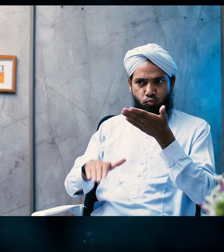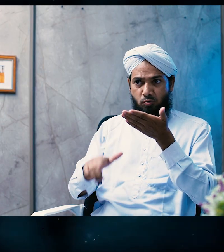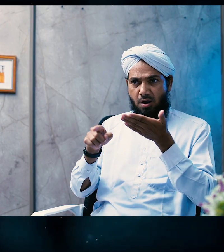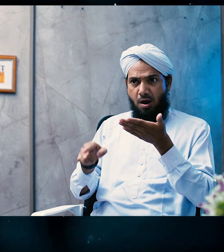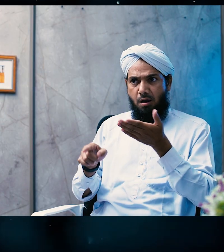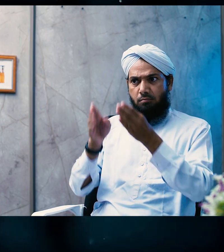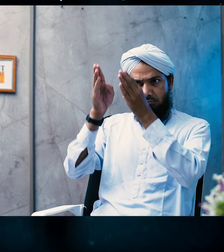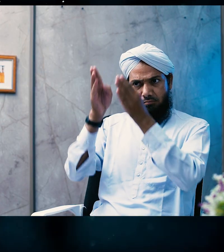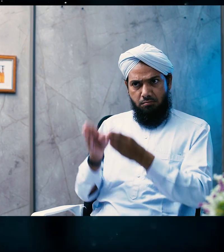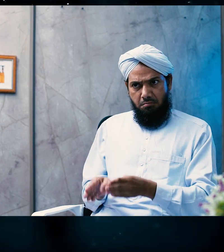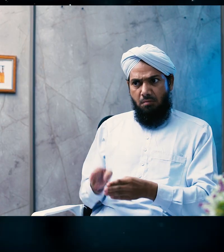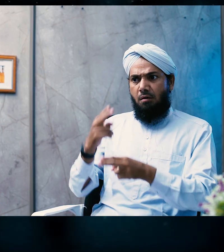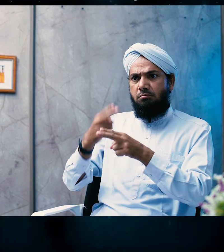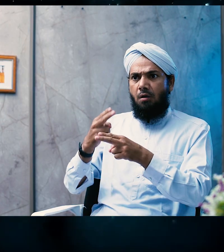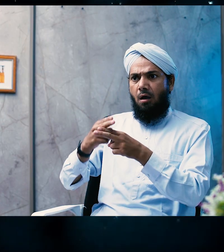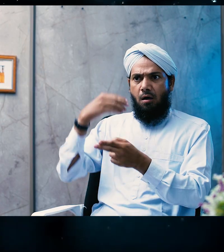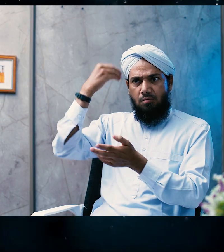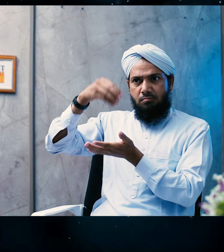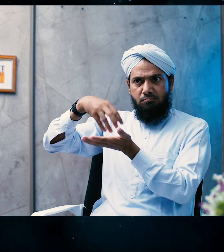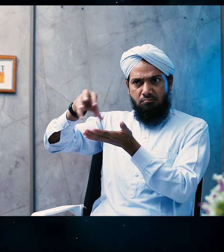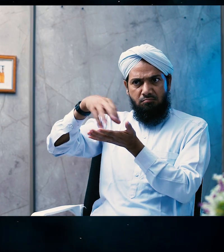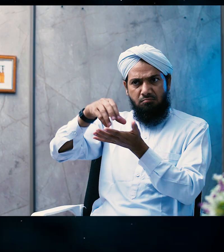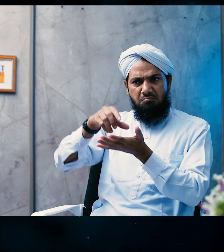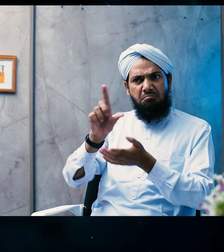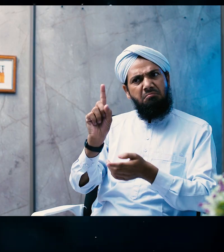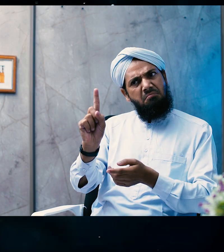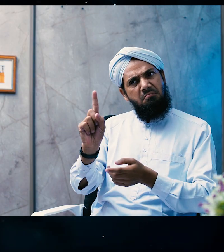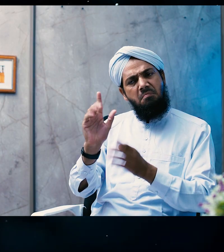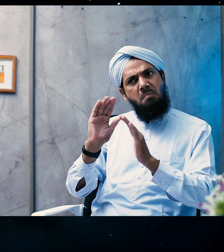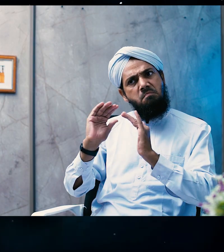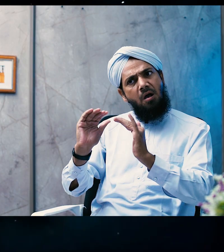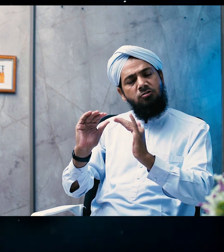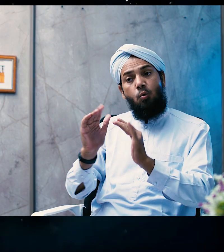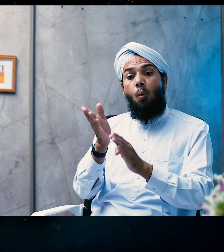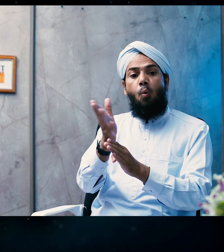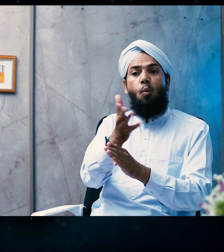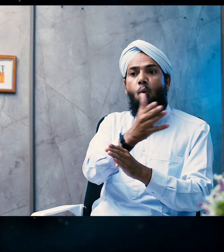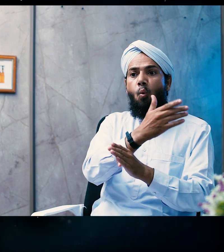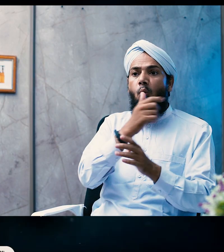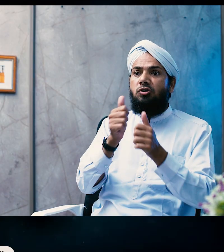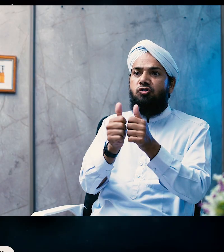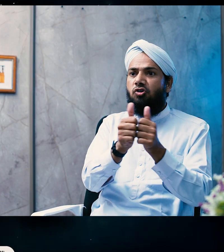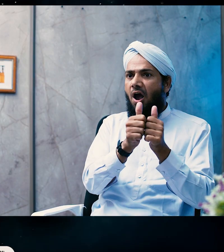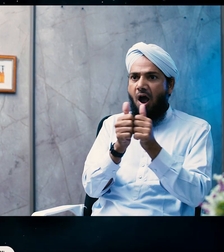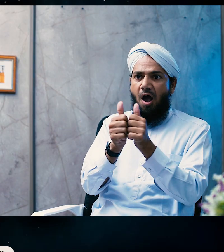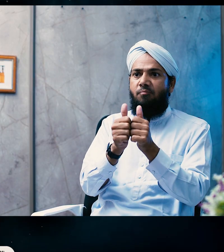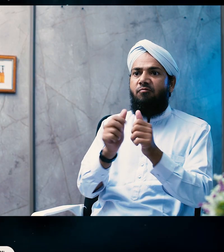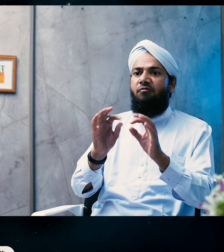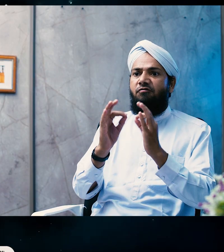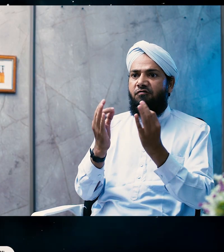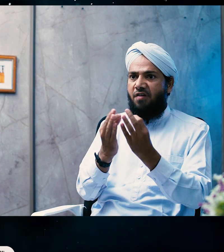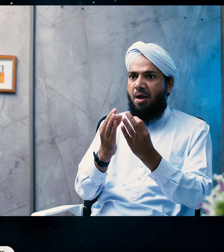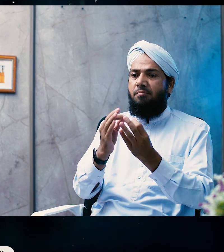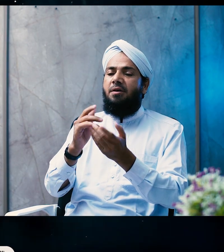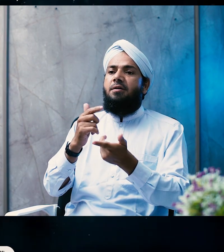رضی اللہ تعالیٰ عنہ کی نیاز ان کے اصالِ ثواب کے لیے ہی کی جا سکتی ہے، یا دیگر اصحاب کی، اہل